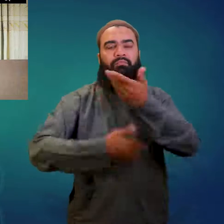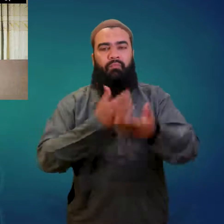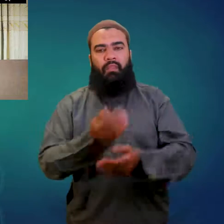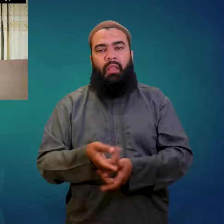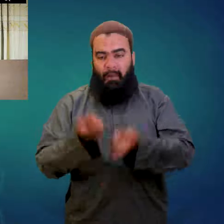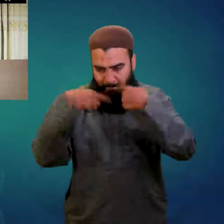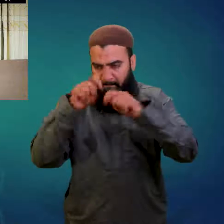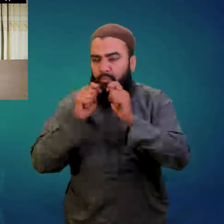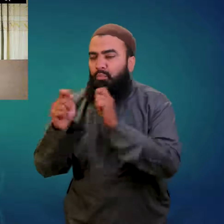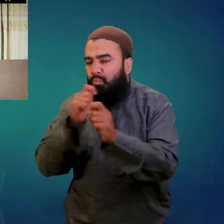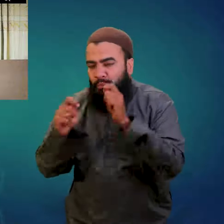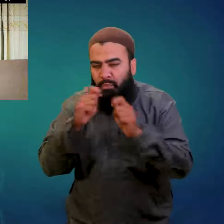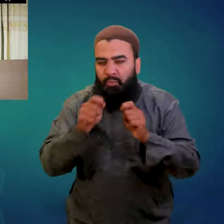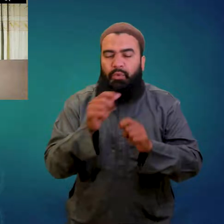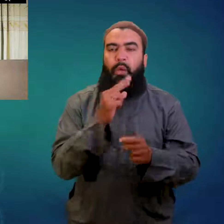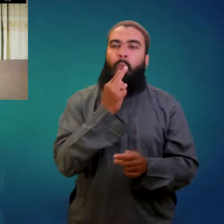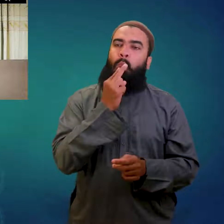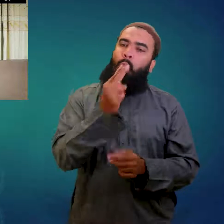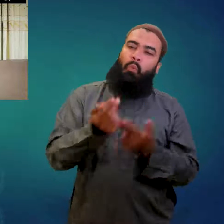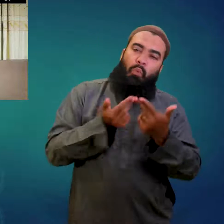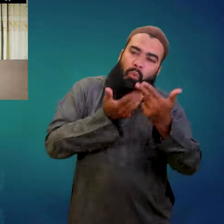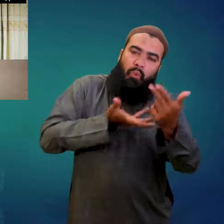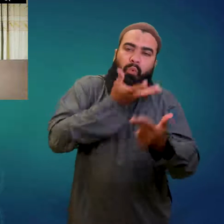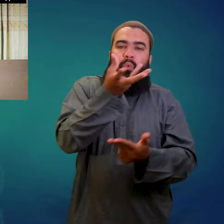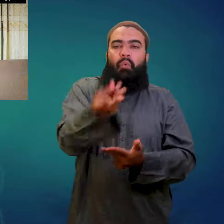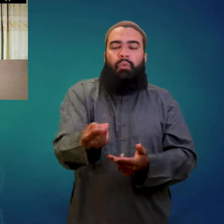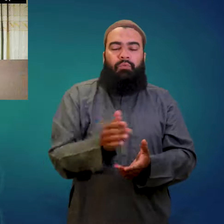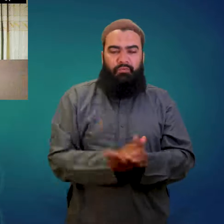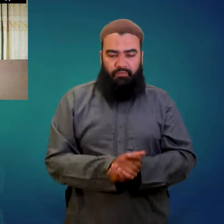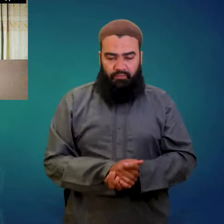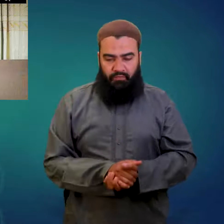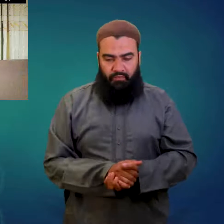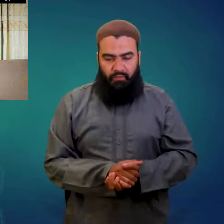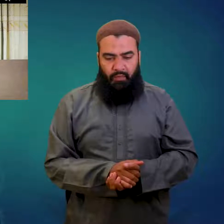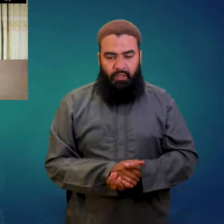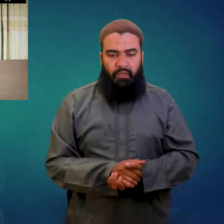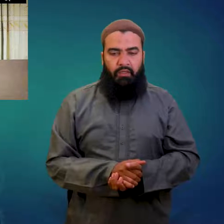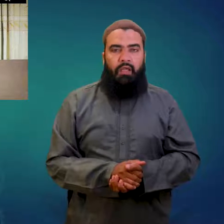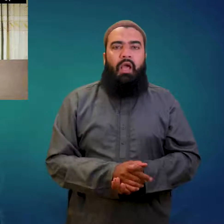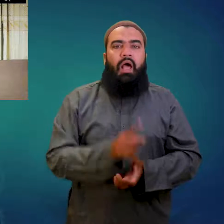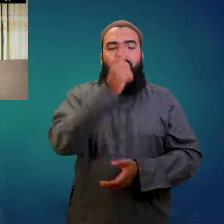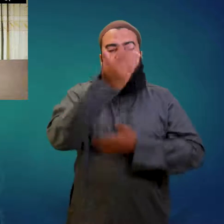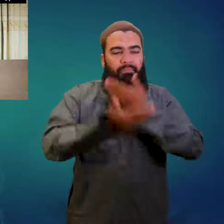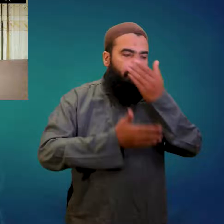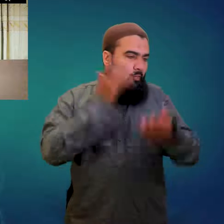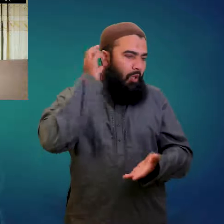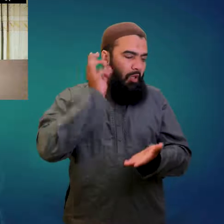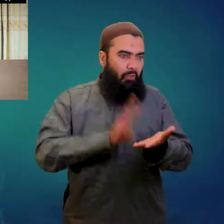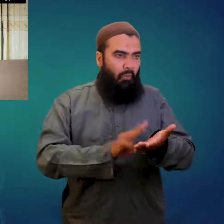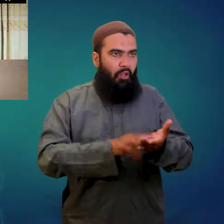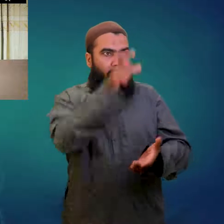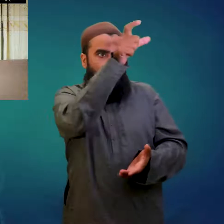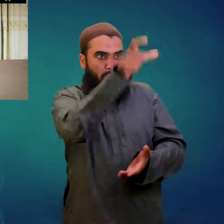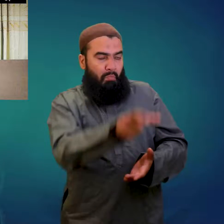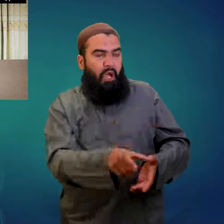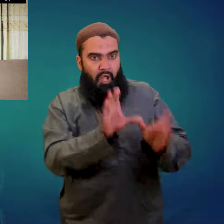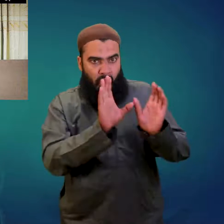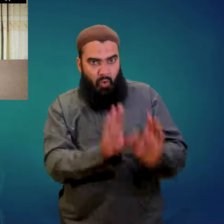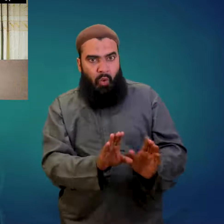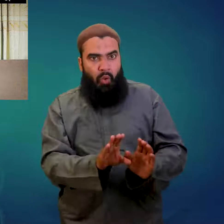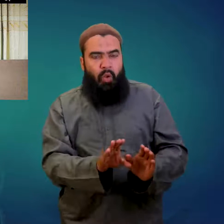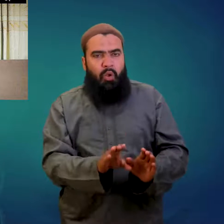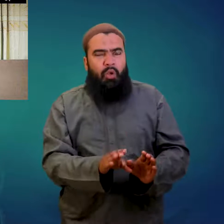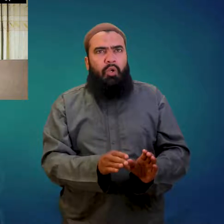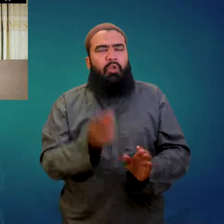ہیں۔ آیت نمبر 8 نہو عن النجوى، مسلمانوں سے فرمایا گیا